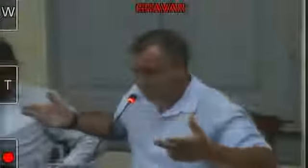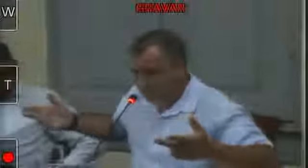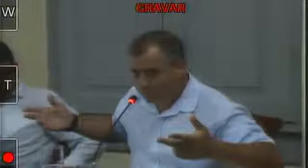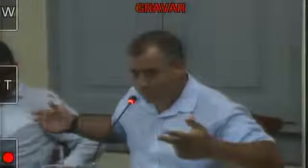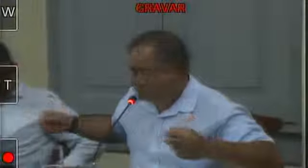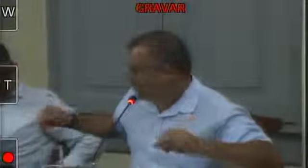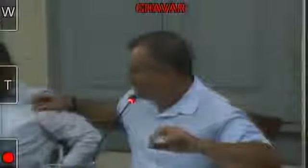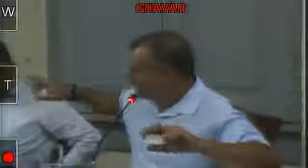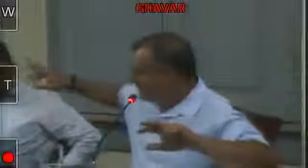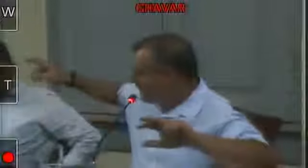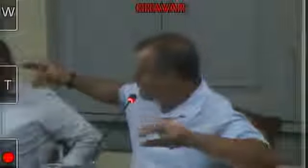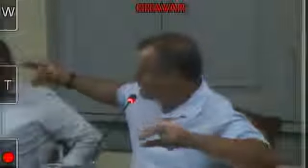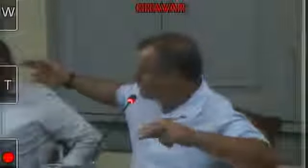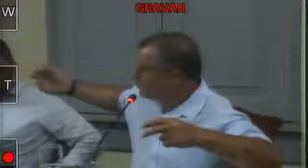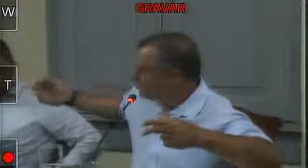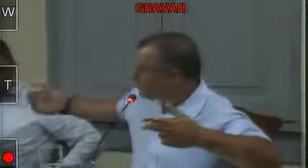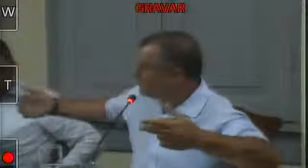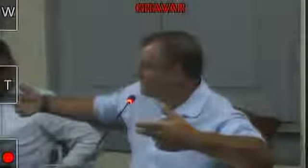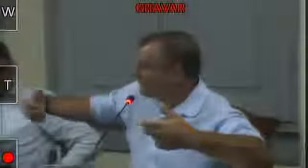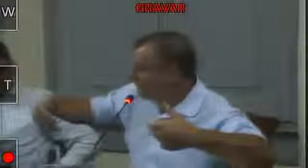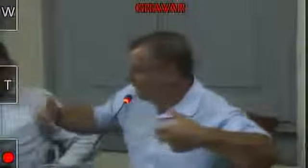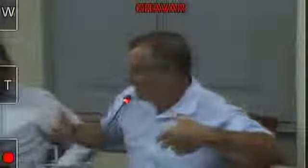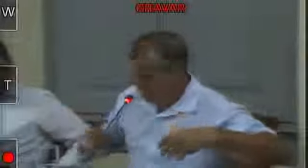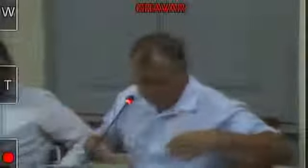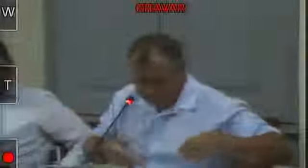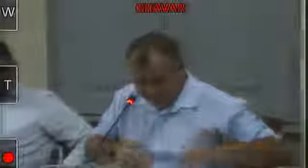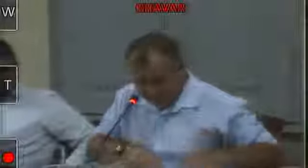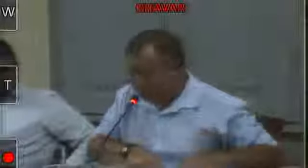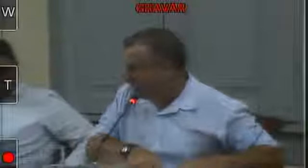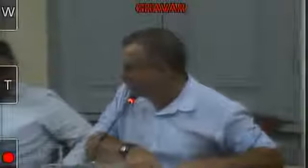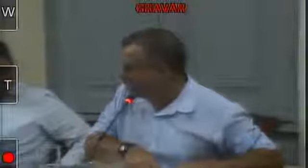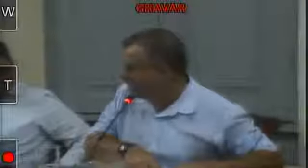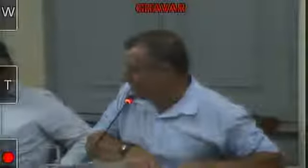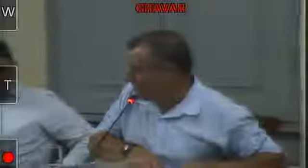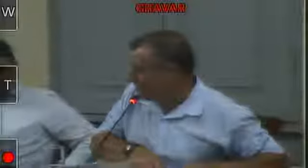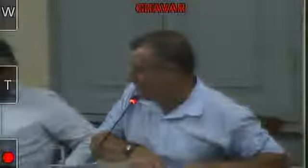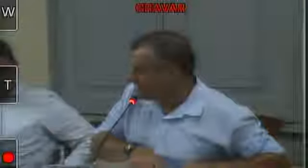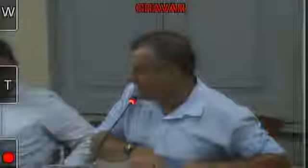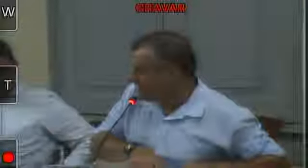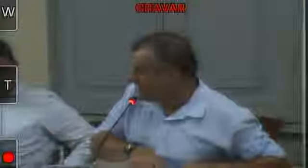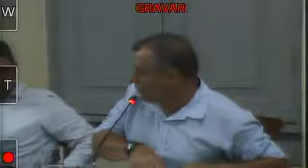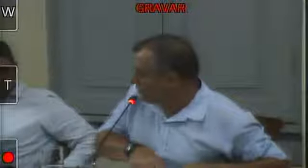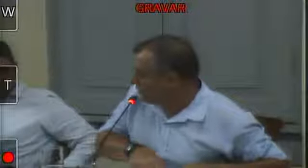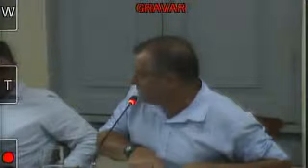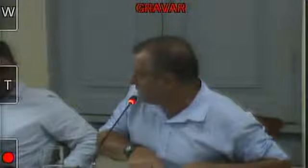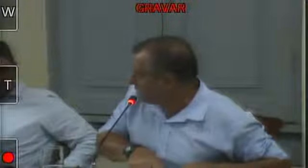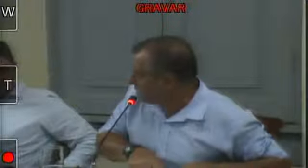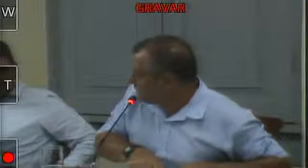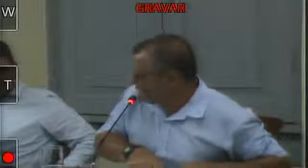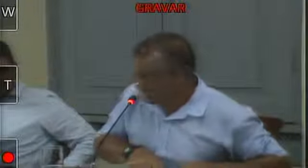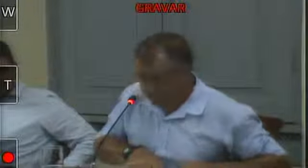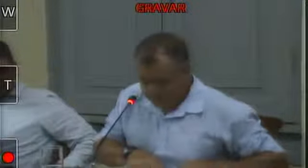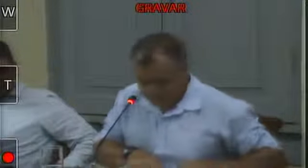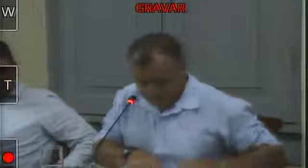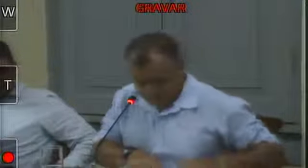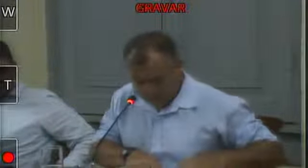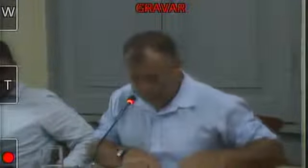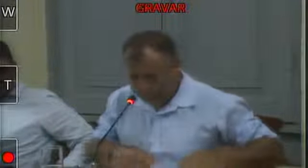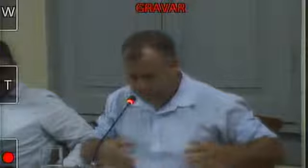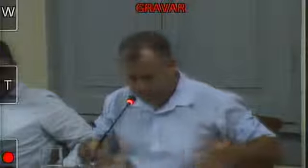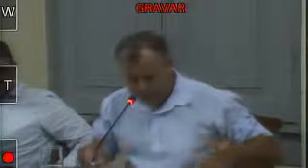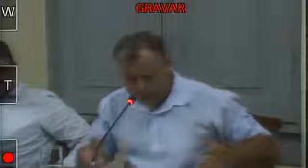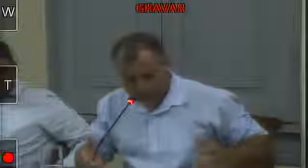se pode, cancelar essas multas e tentar reverter isso para 10, o FIVAS, né?